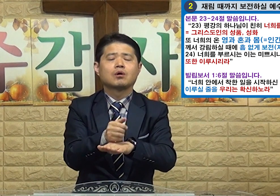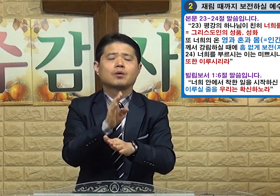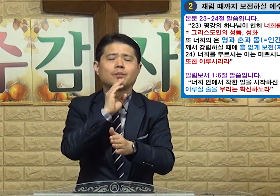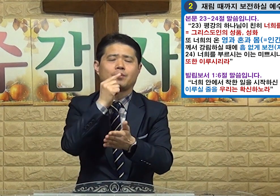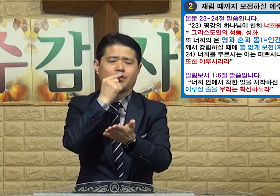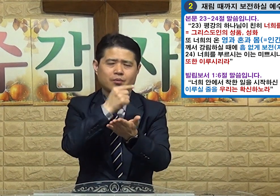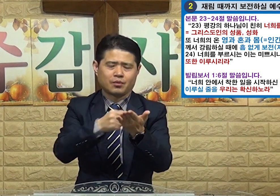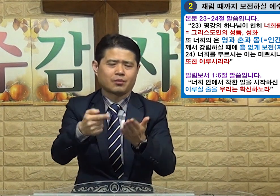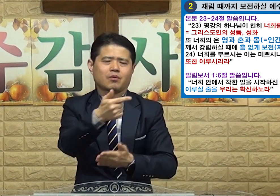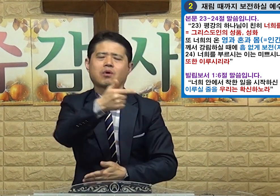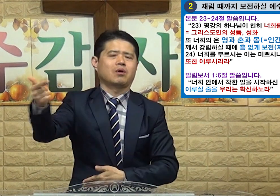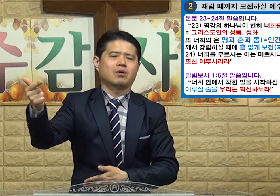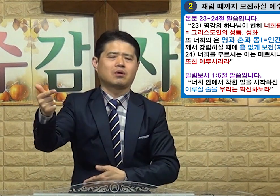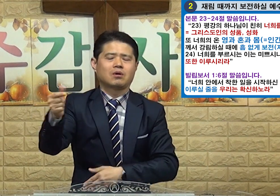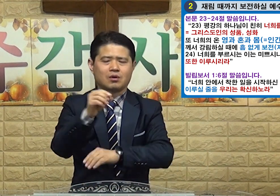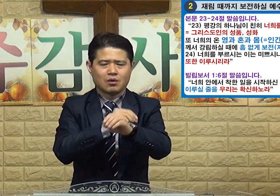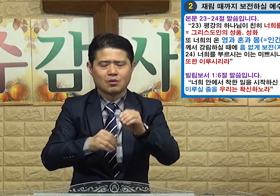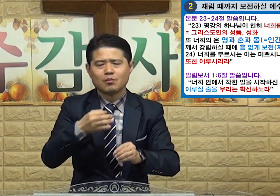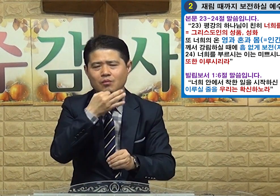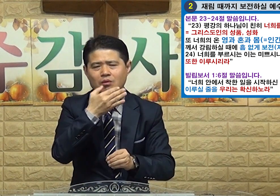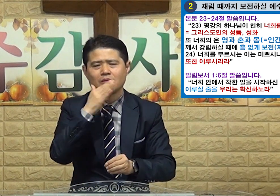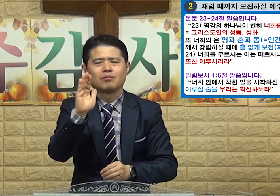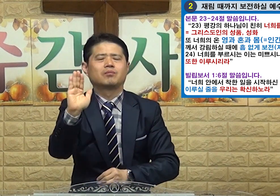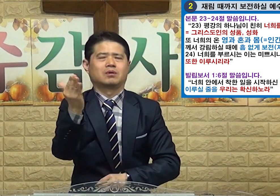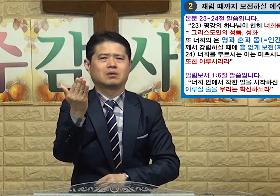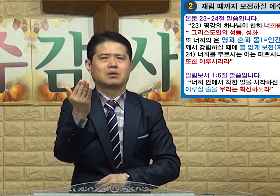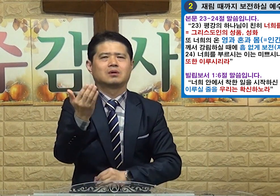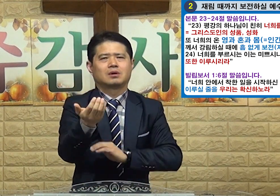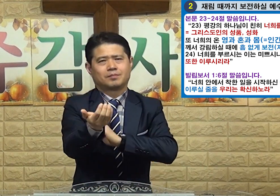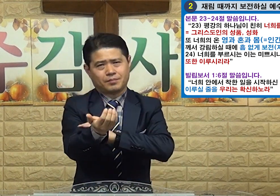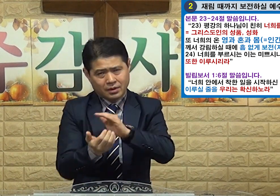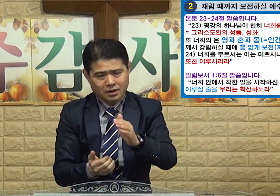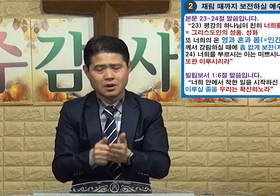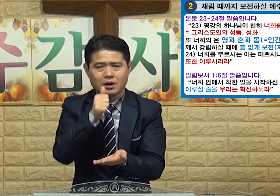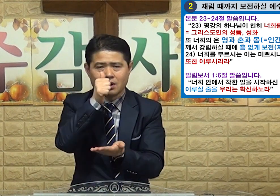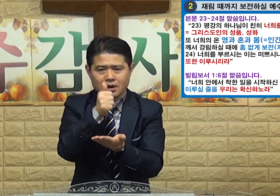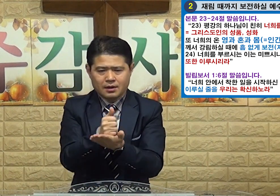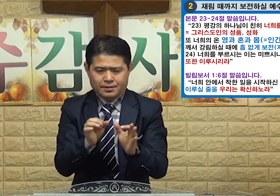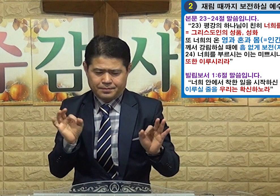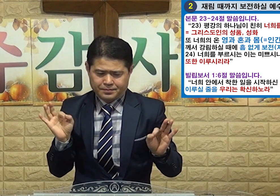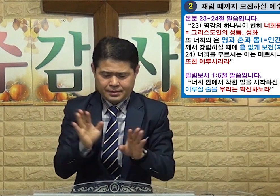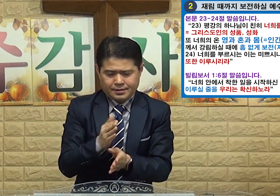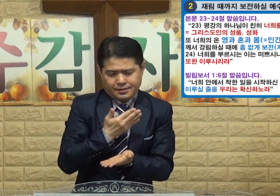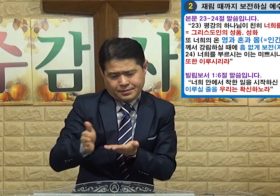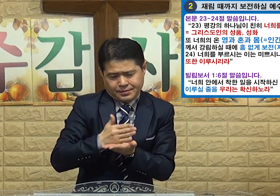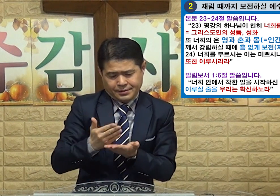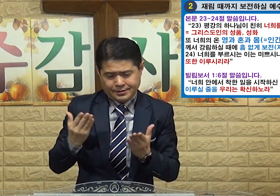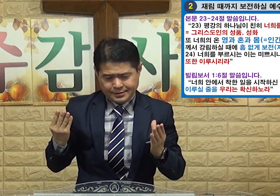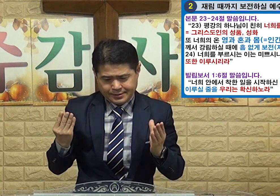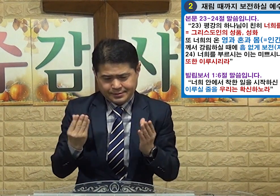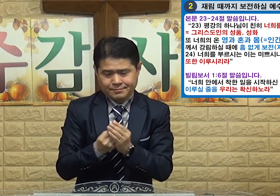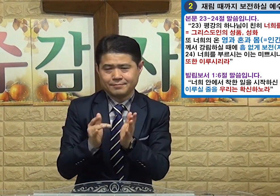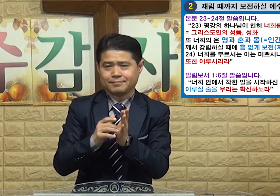어떻게 되겠습니까? 바로 그 손해가 더 커지고 불행할 수 있다는 것입니다. 그 전에 미리 우리의